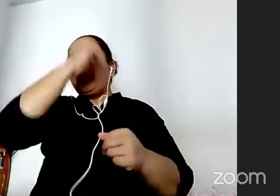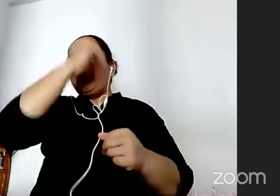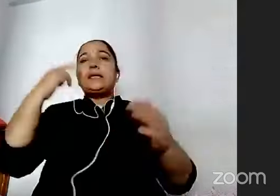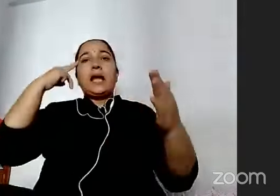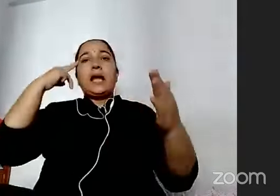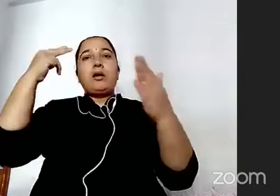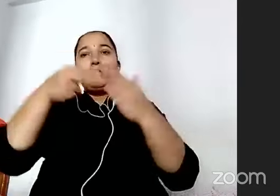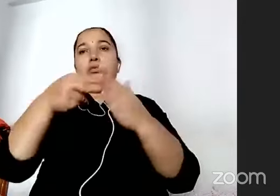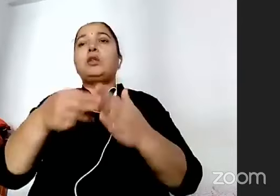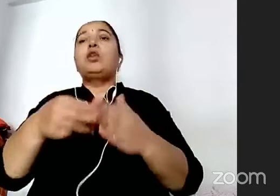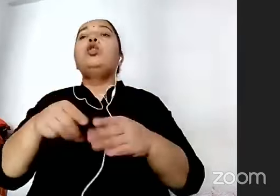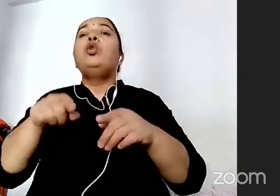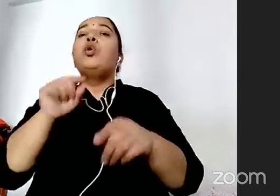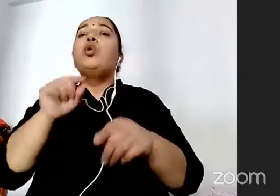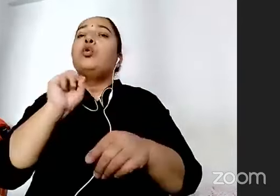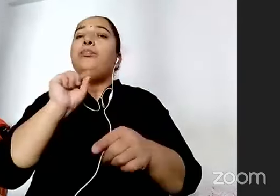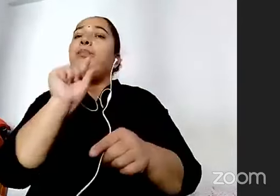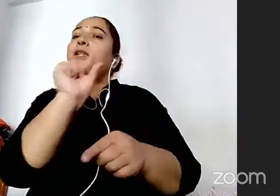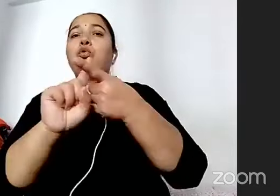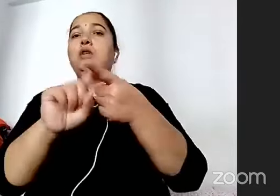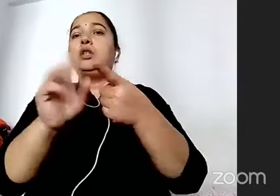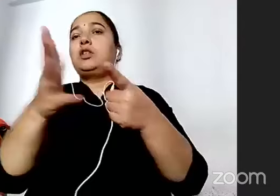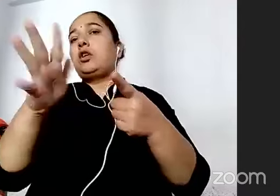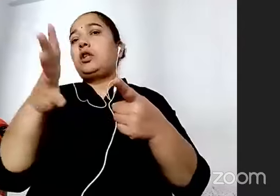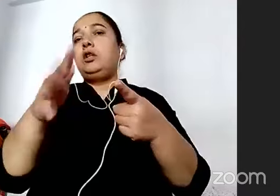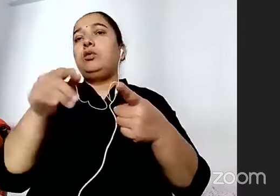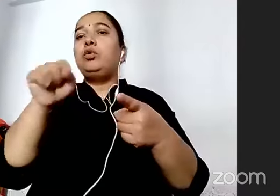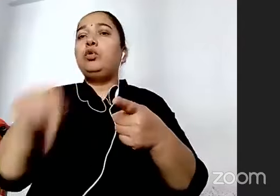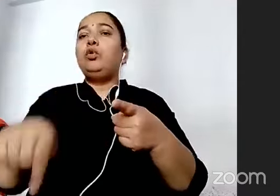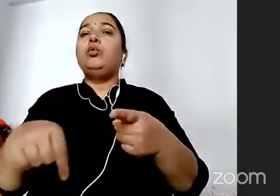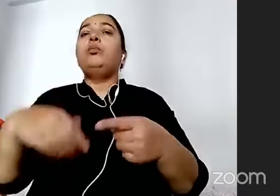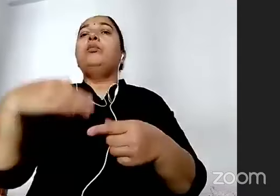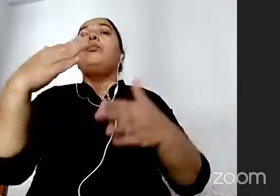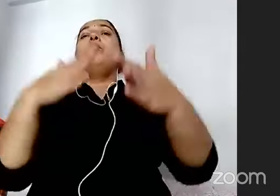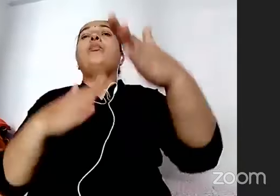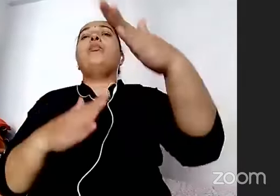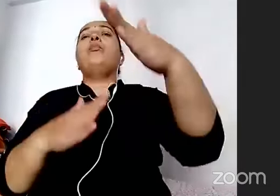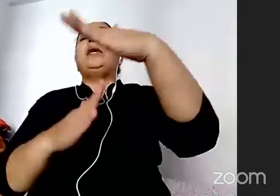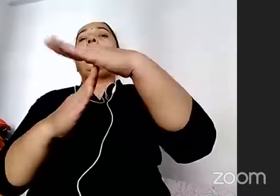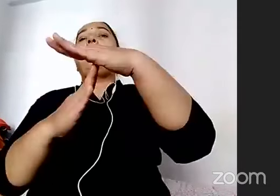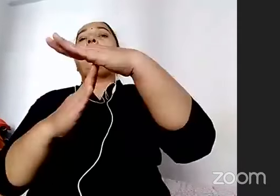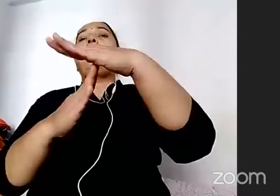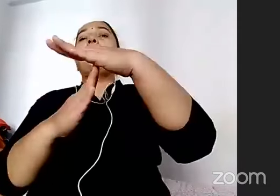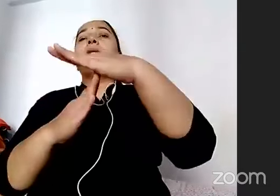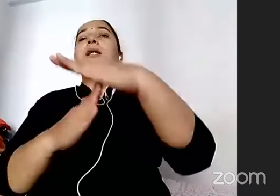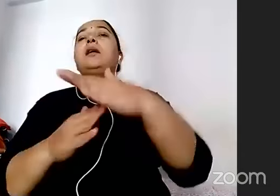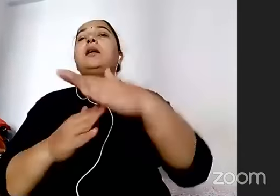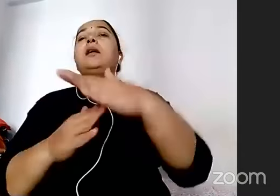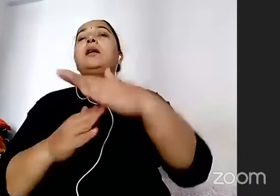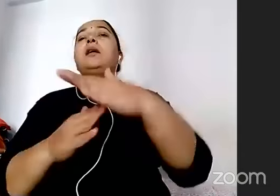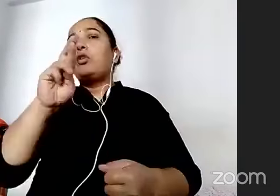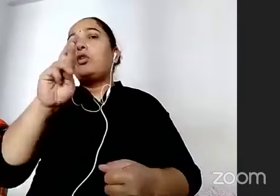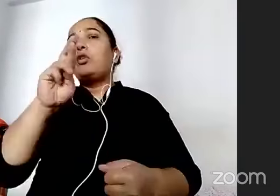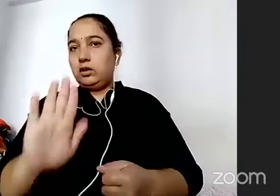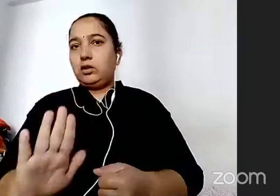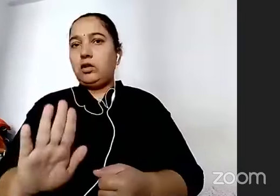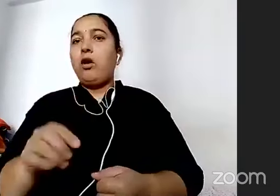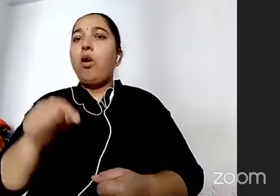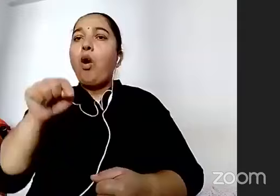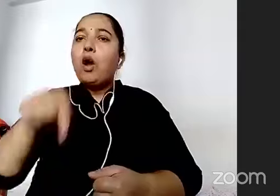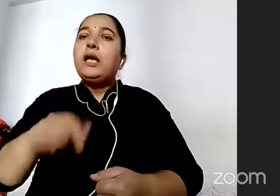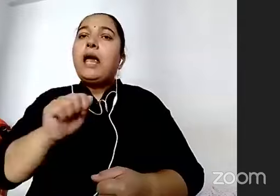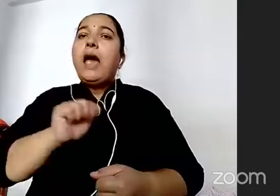तबसम्म चाहिँ त्यो ग्याप चाहिँ एकदमै फराकिलो रूपमा चाहिँ रहँदै जान्छ अहिले हामीसँगको समस्या चाहिँ त्यही हो, हामीले